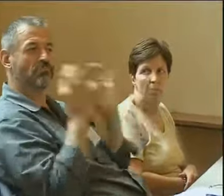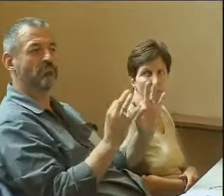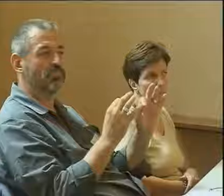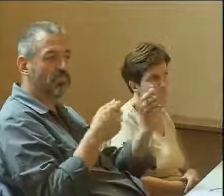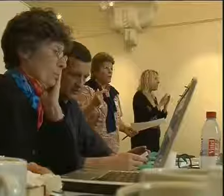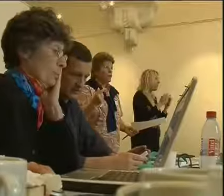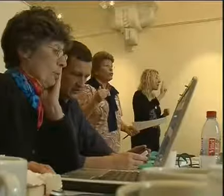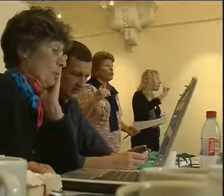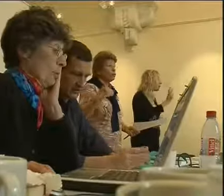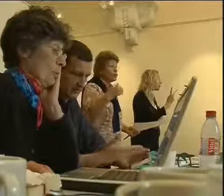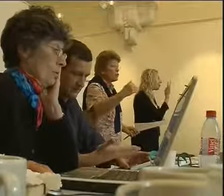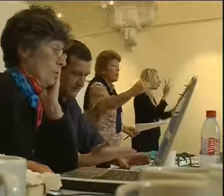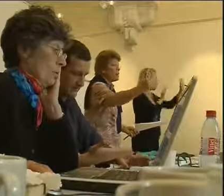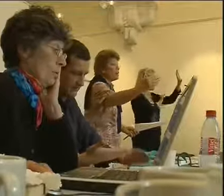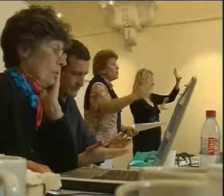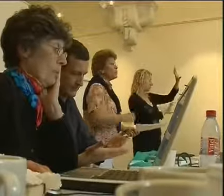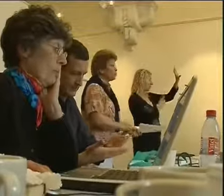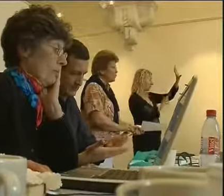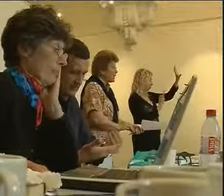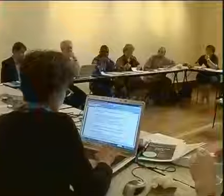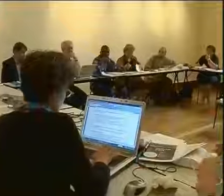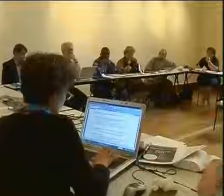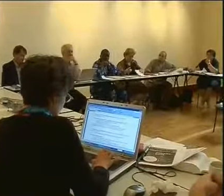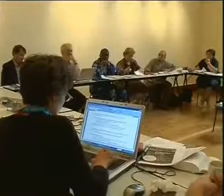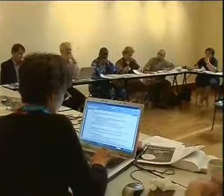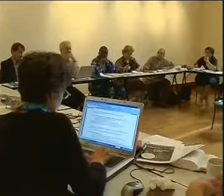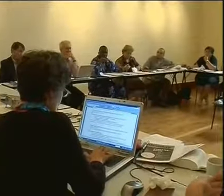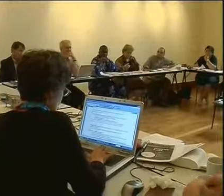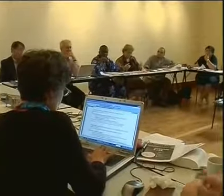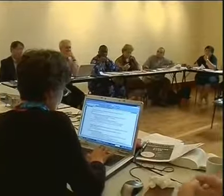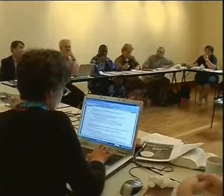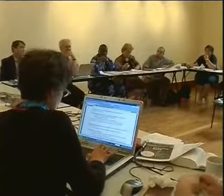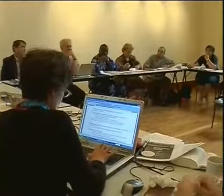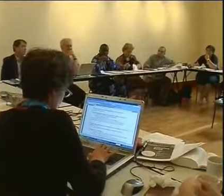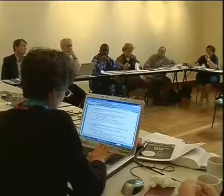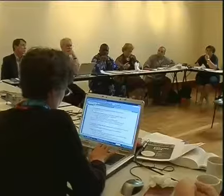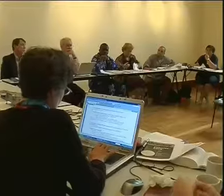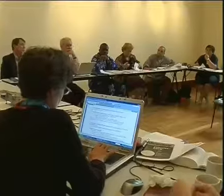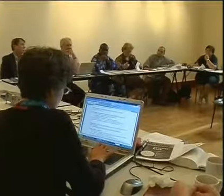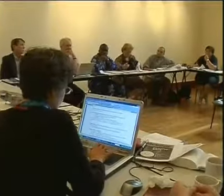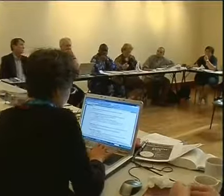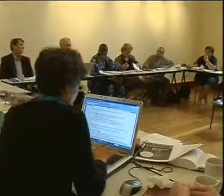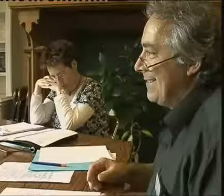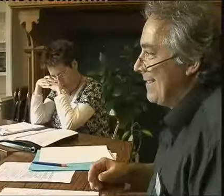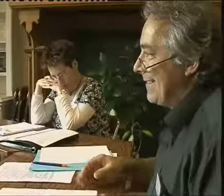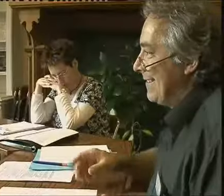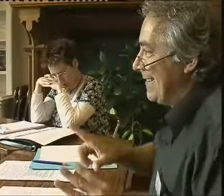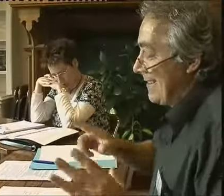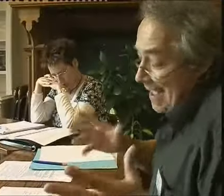jamais eu accès à la Bible, faute de la recevoir dans leur propre langue. La Bible porte dans ses récits, ses prophéties, ses